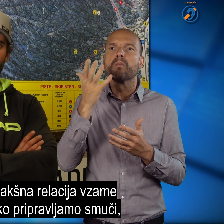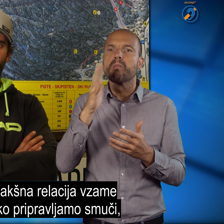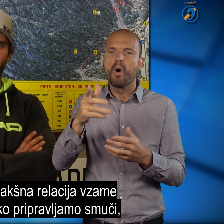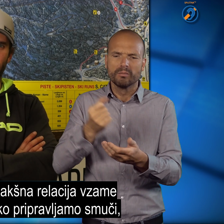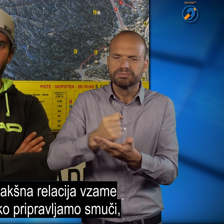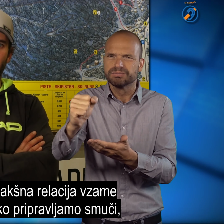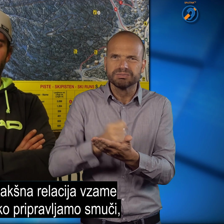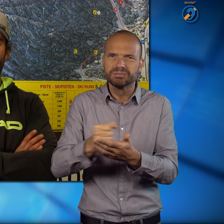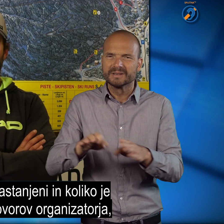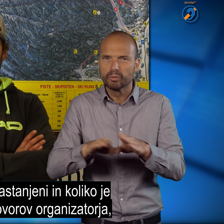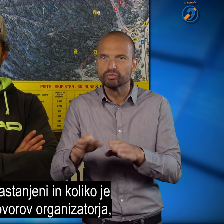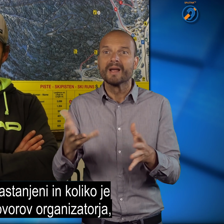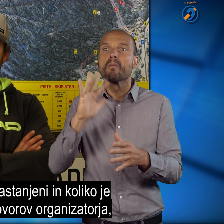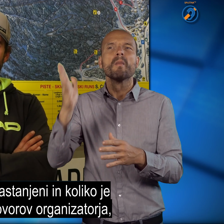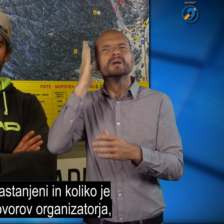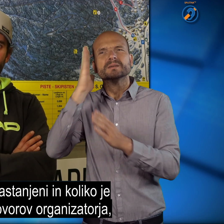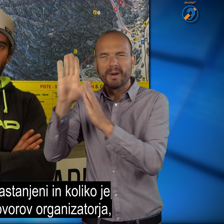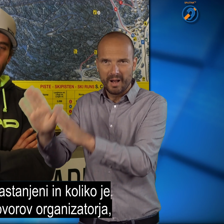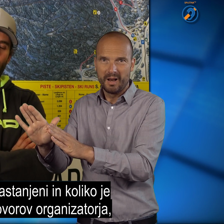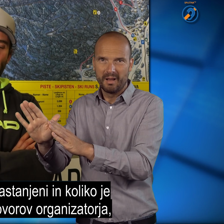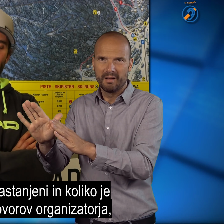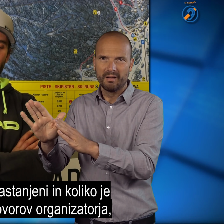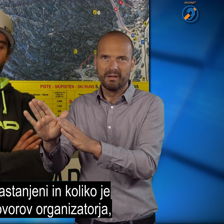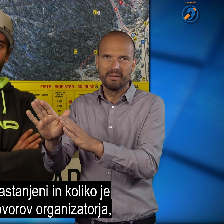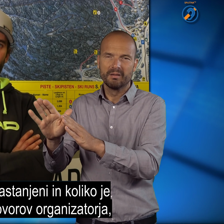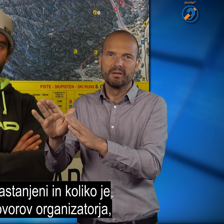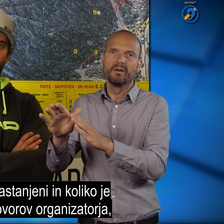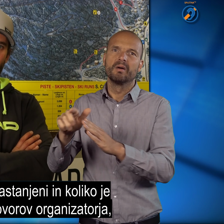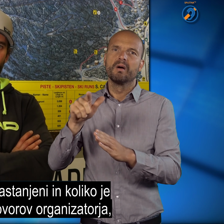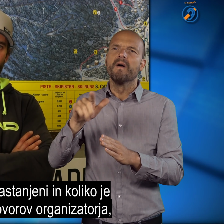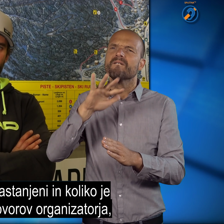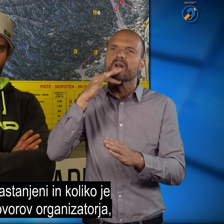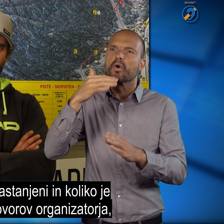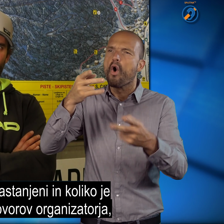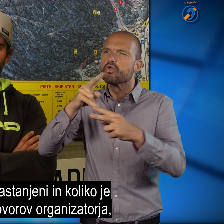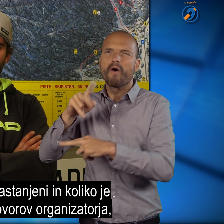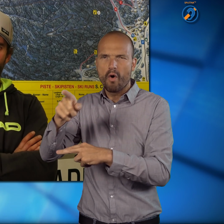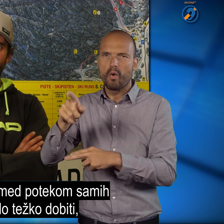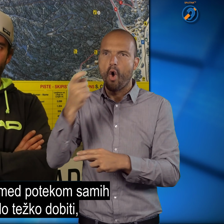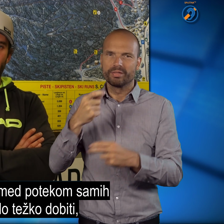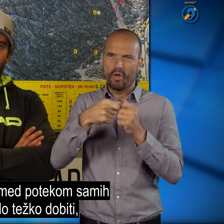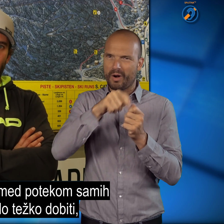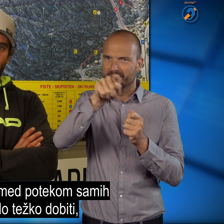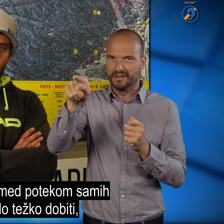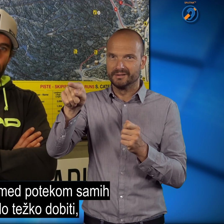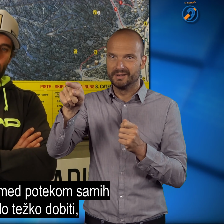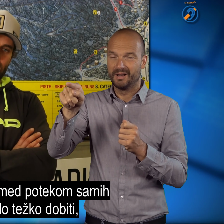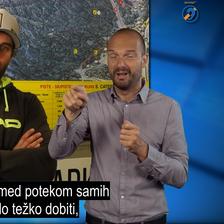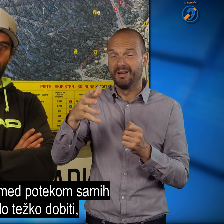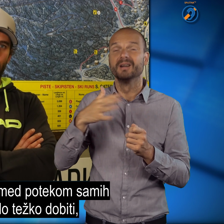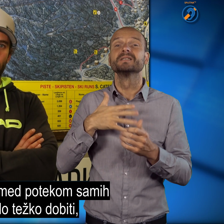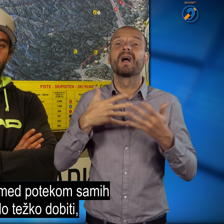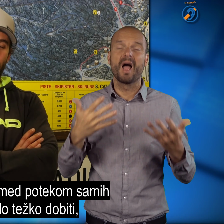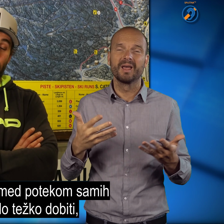pripravljamo smuči, kje bomo nastanjeni in kup drugih odgovorov od organizatorja, ki pa